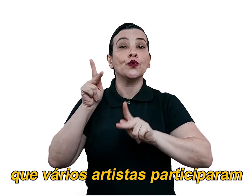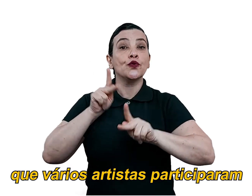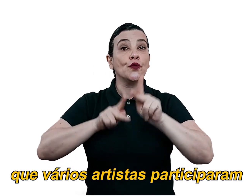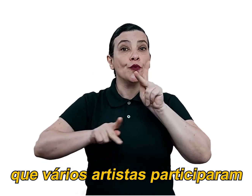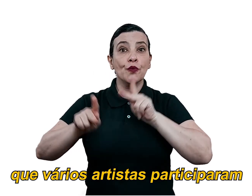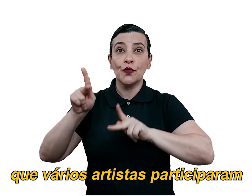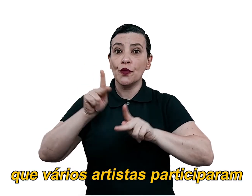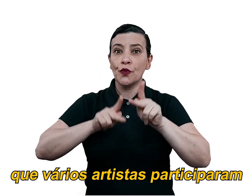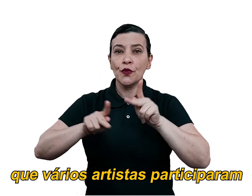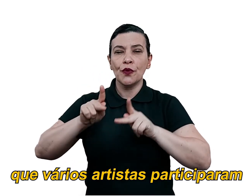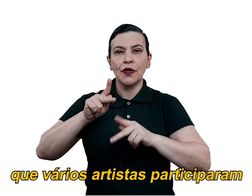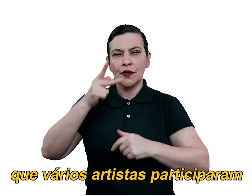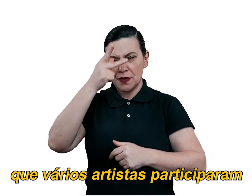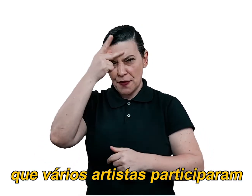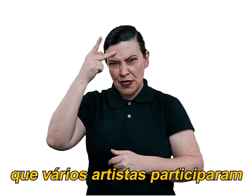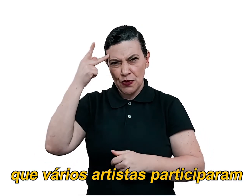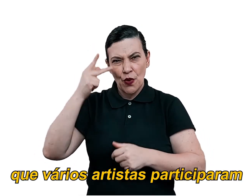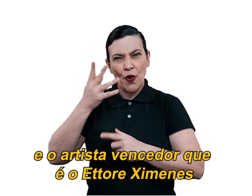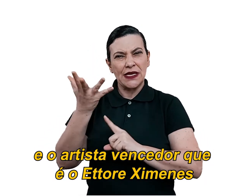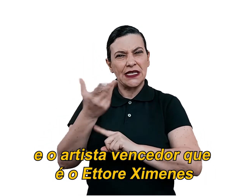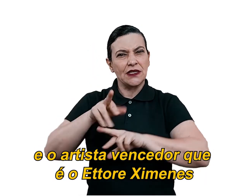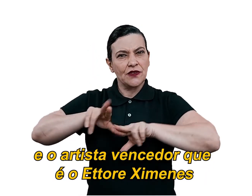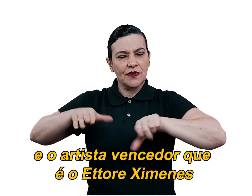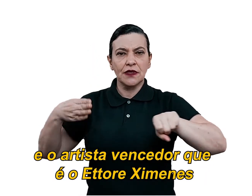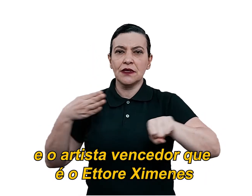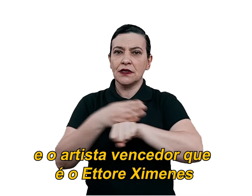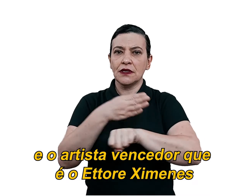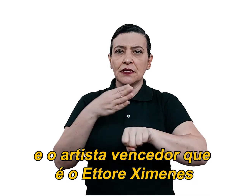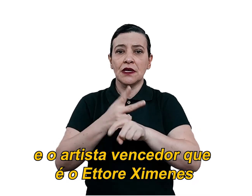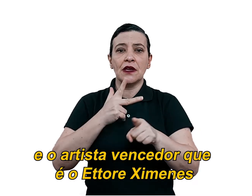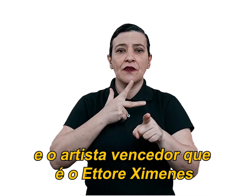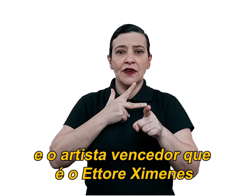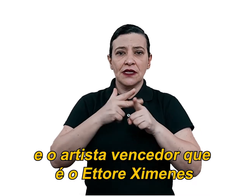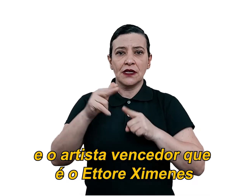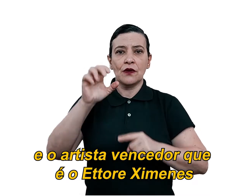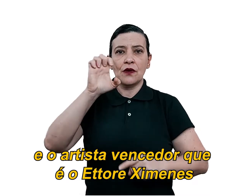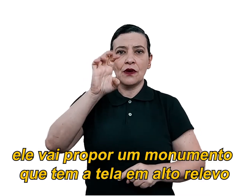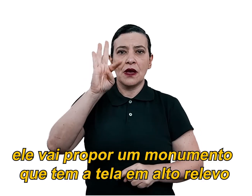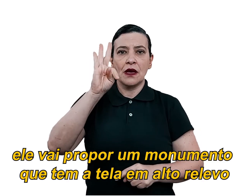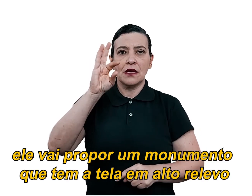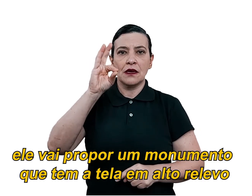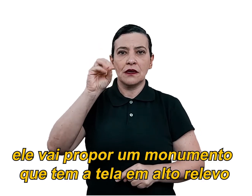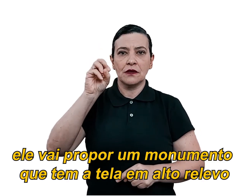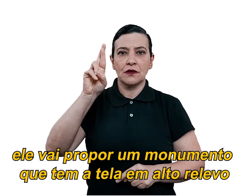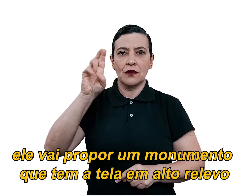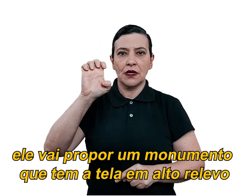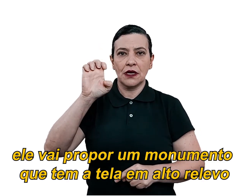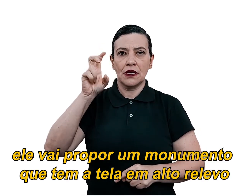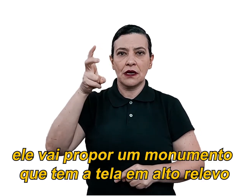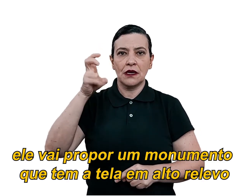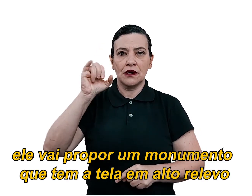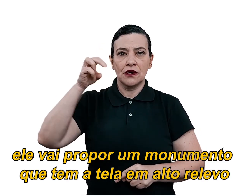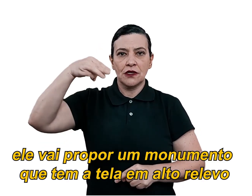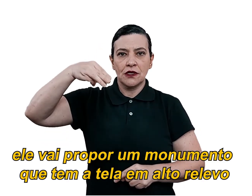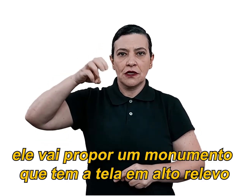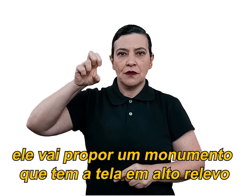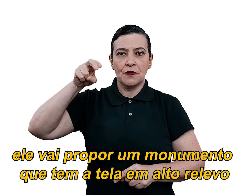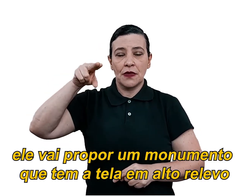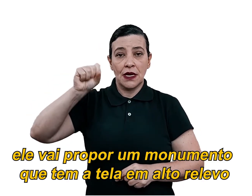contaram, vários artistas participaram, e o artista vencedor, que é o Héctor Ximenes, ele vai propor um monumento que